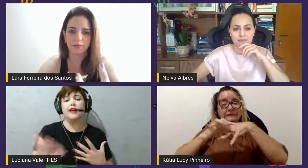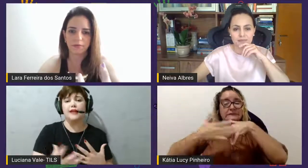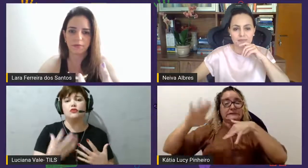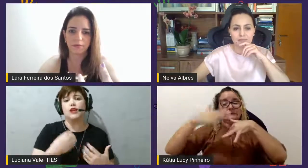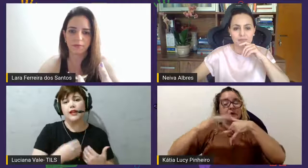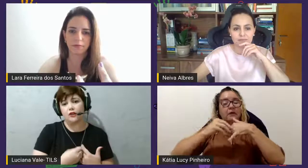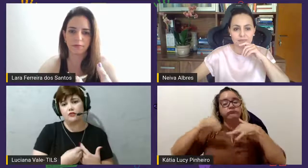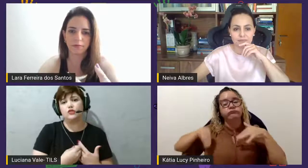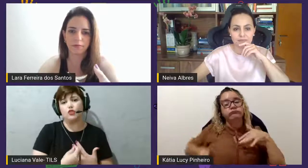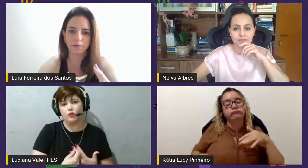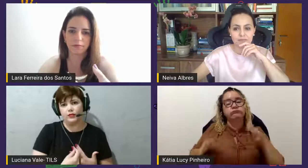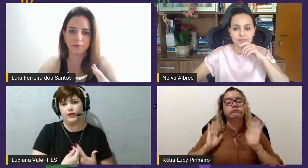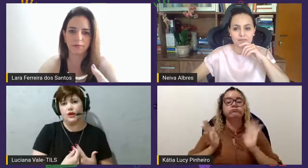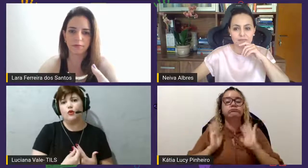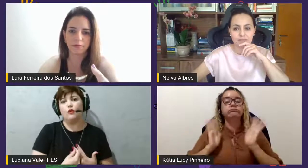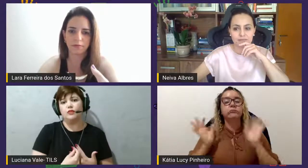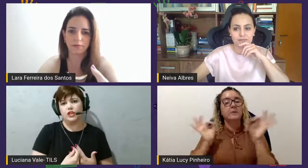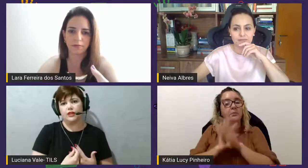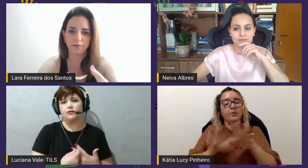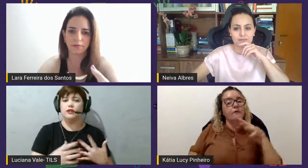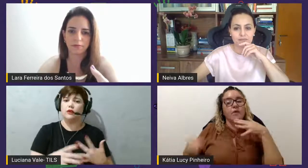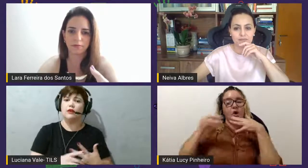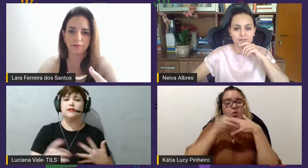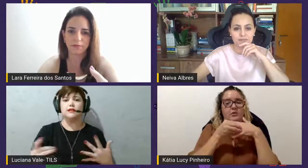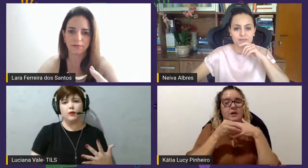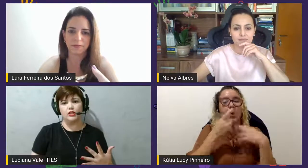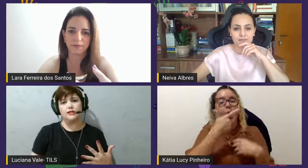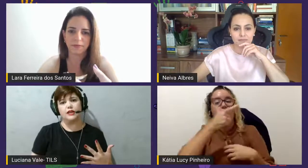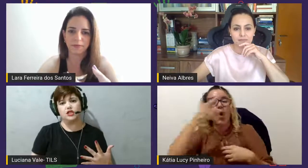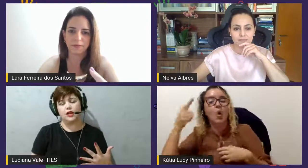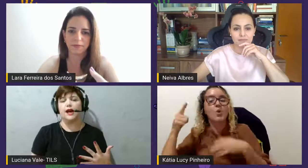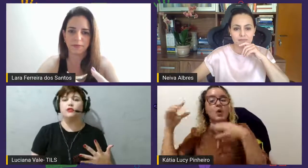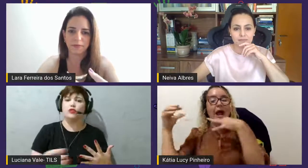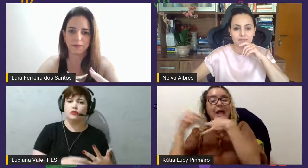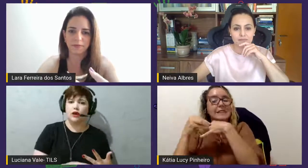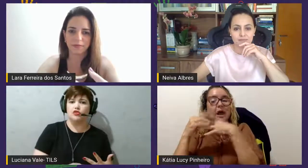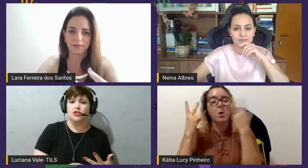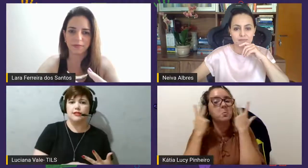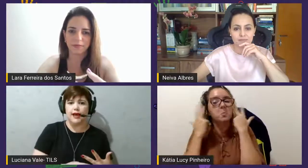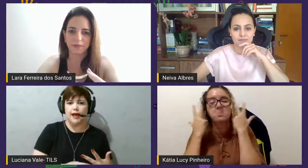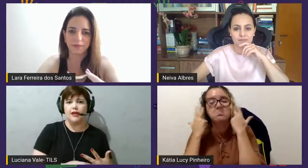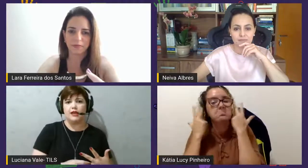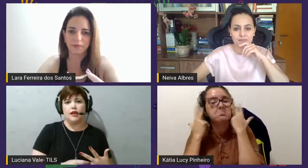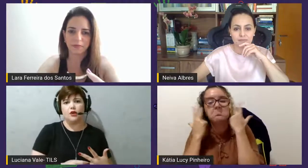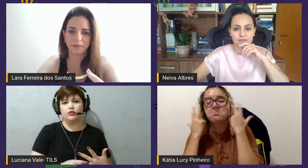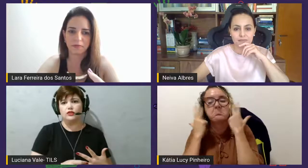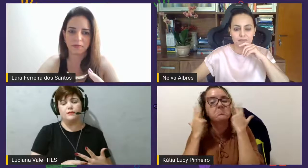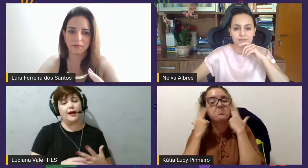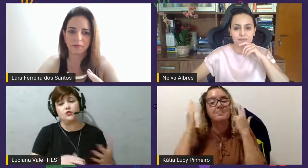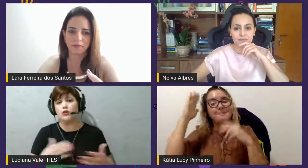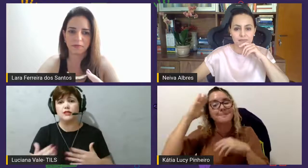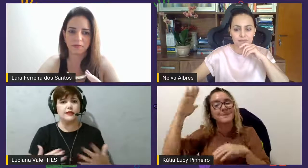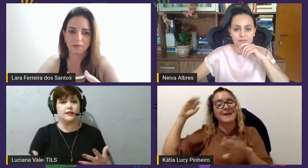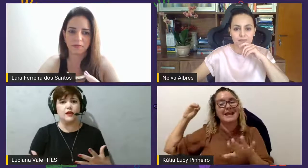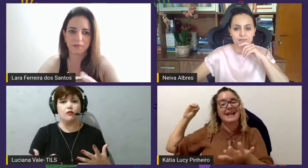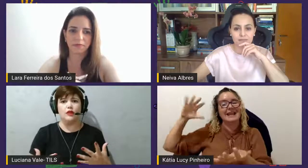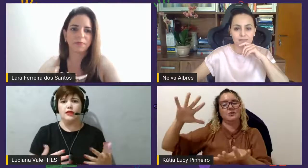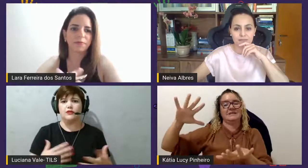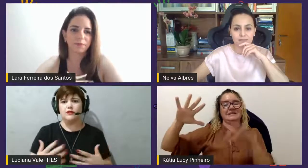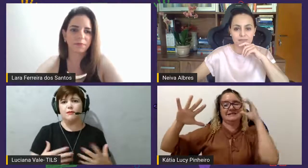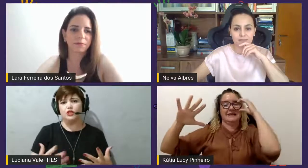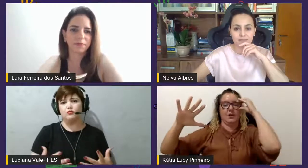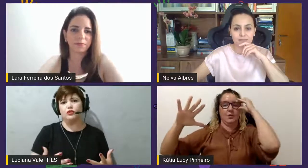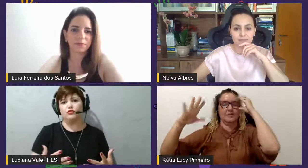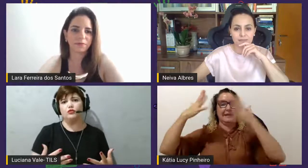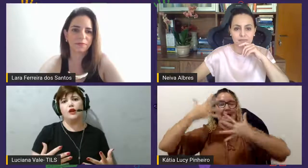do reflexo que causa sobre o objeto. Então, às vezes pode ser retirado, voltar a utilizar em outro espaço, ou às vezes não.